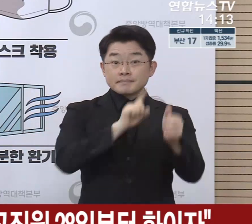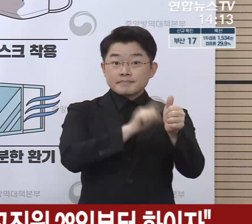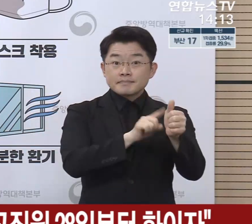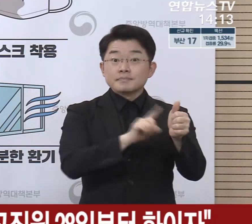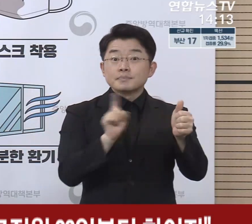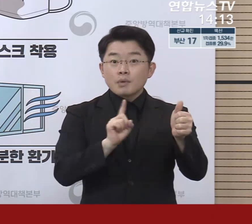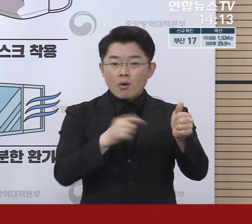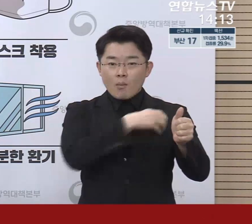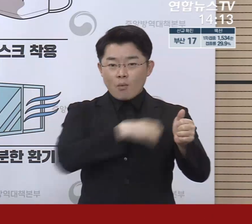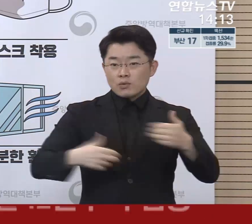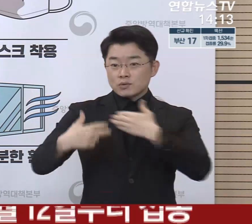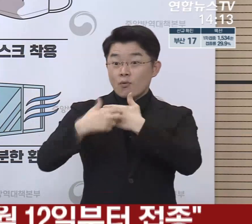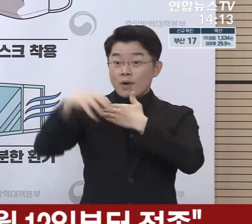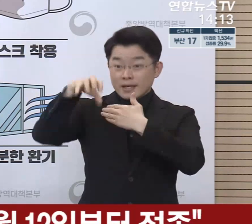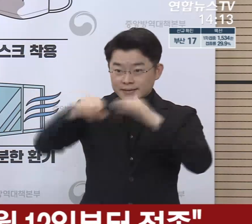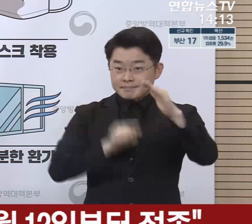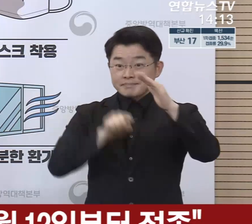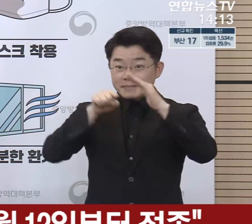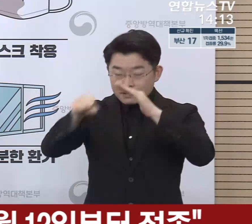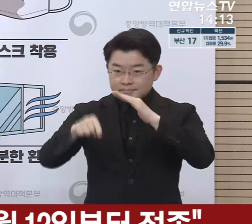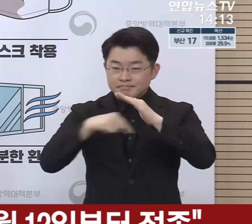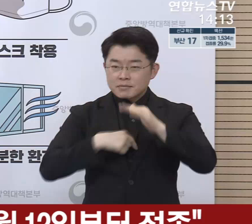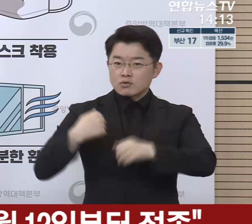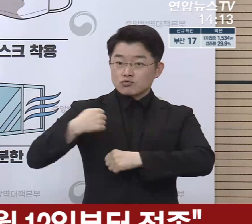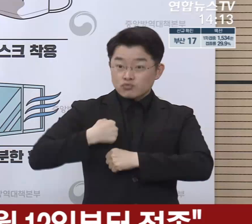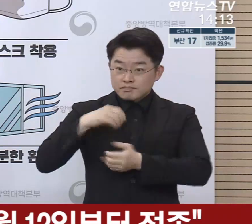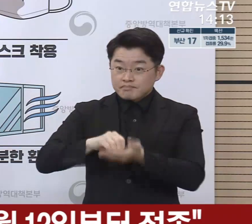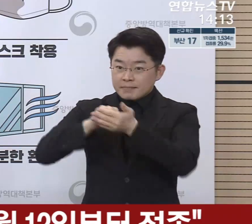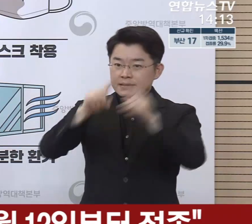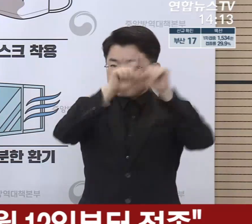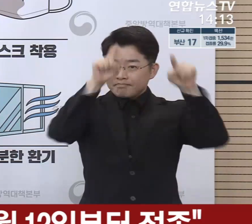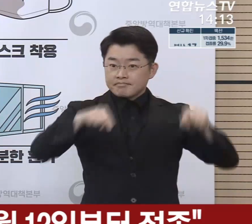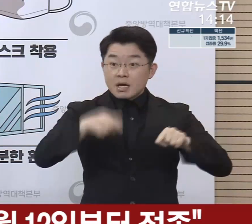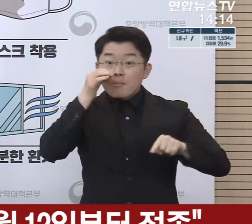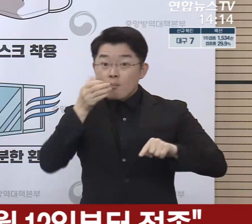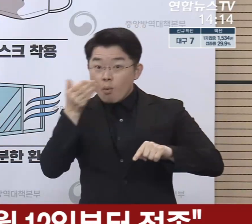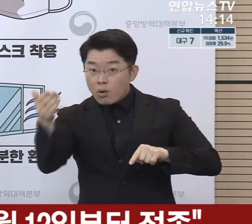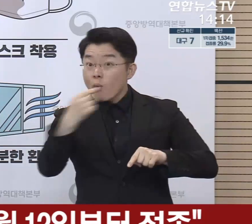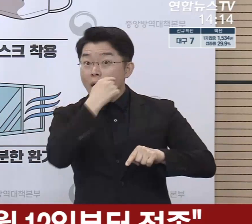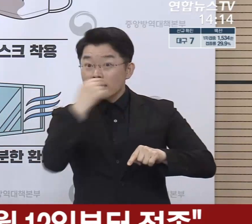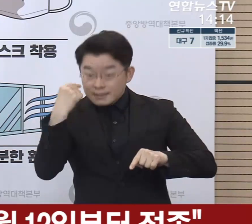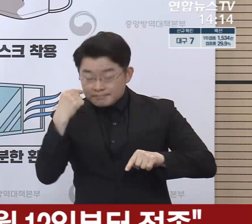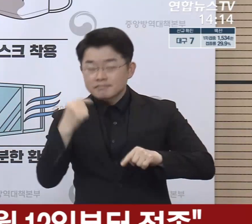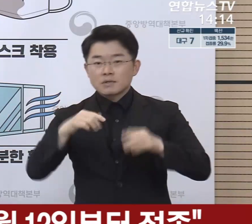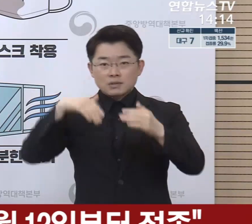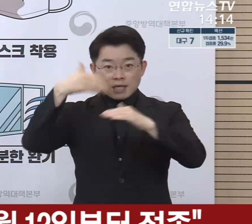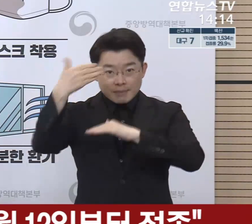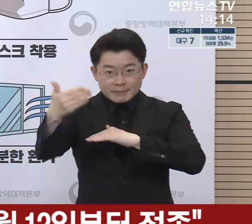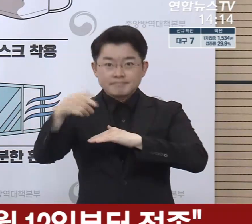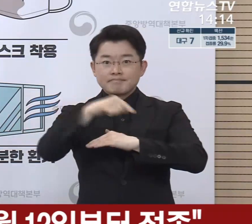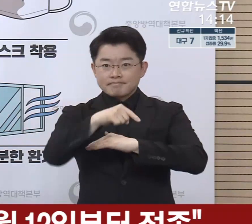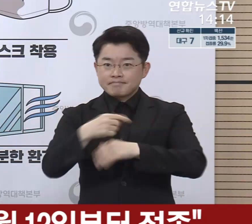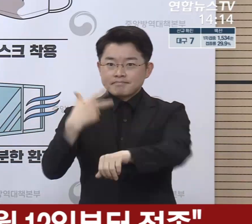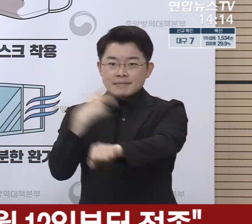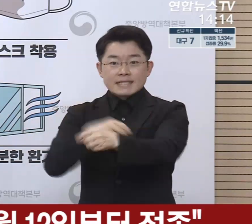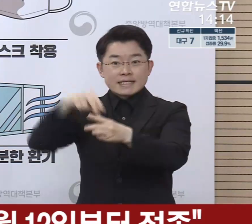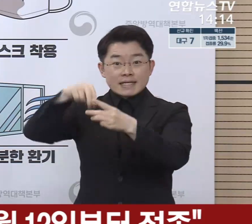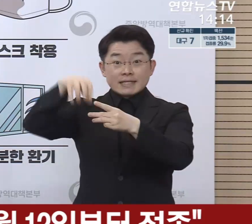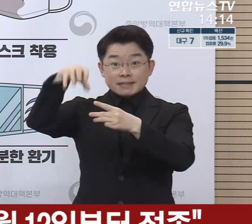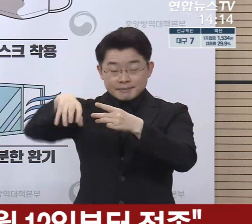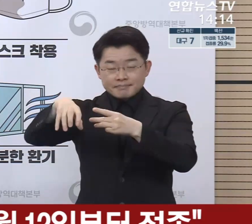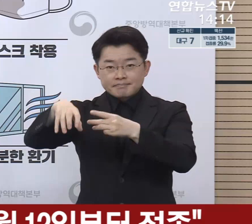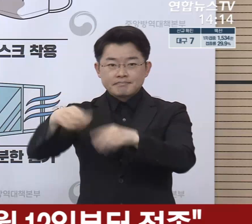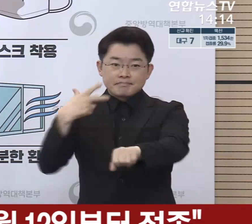대상자는 보건소에서 입영 통지서 등을 제시하고 대상자 확인 등록 후에 예방접종센터에서